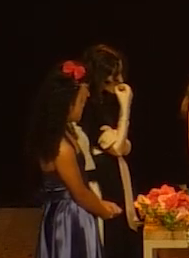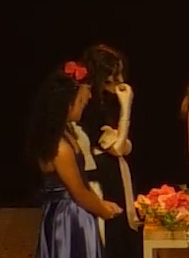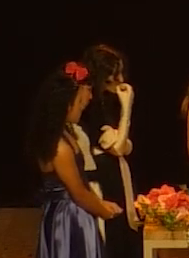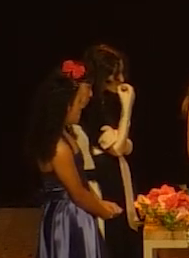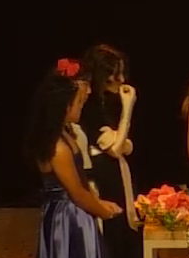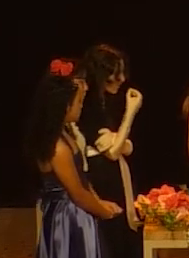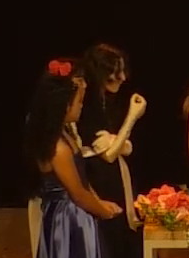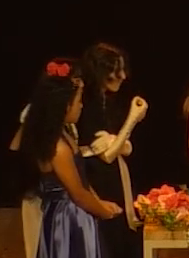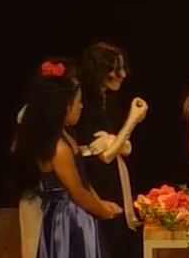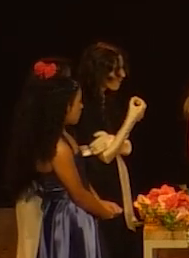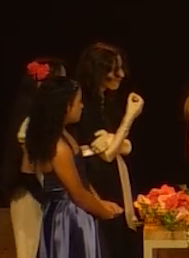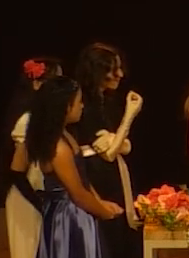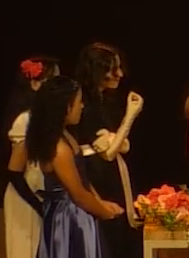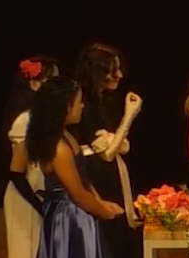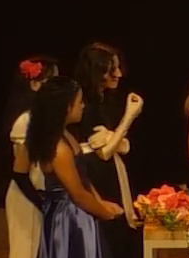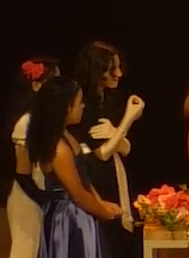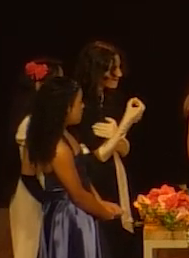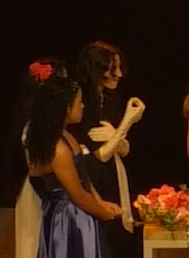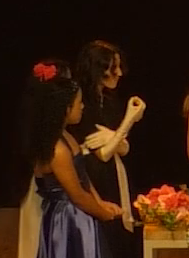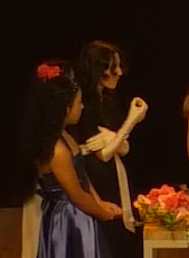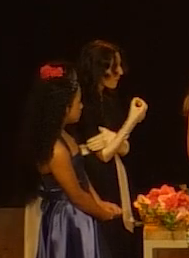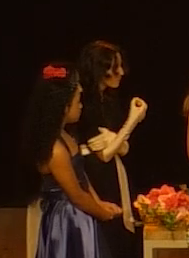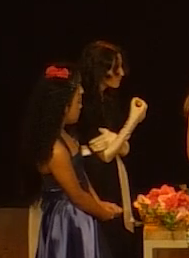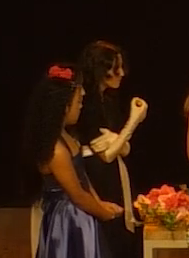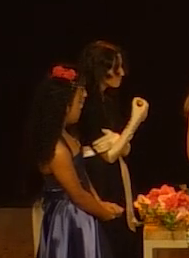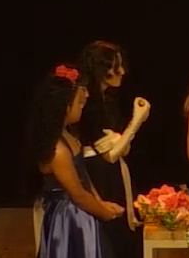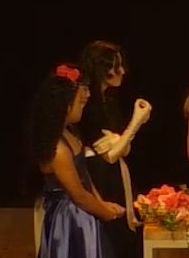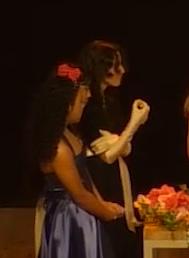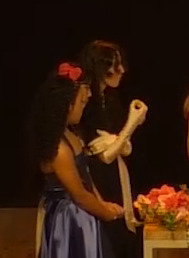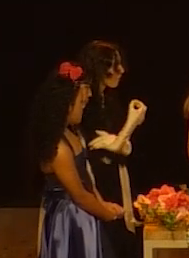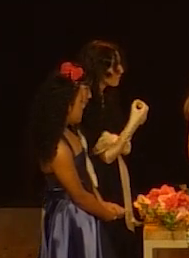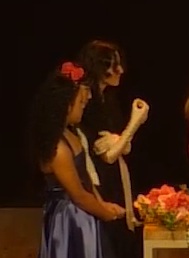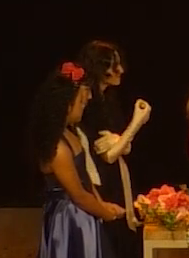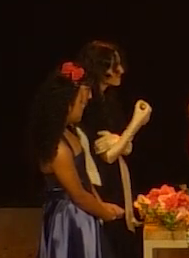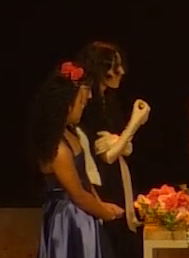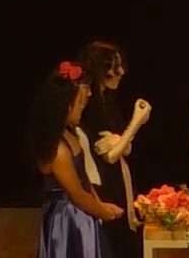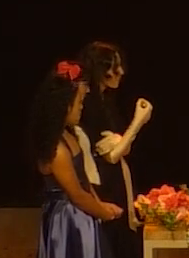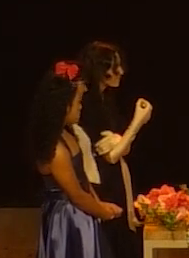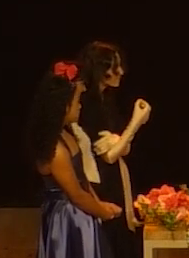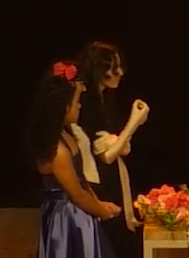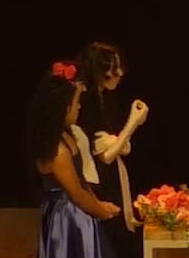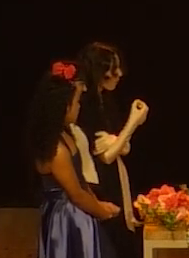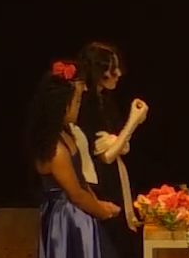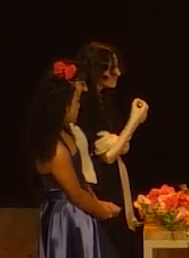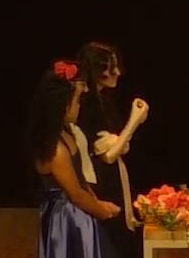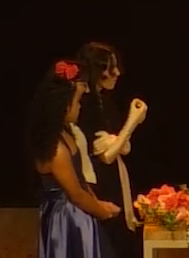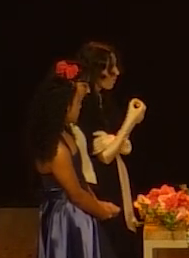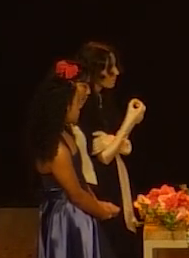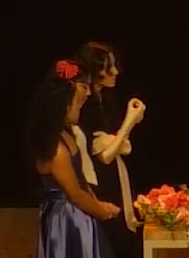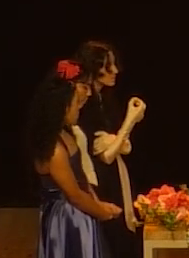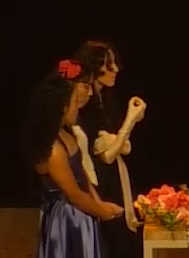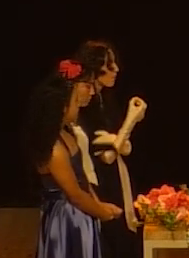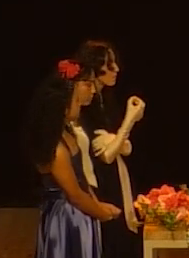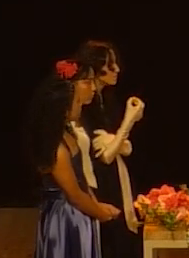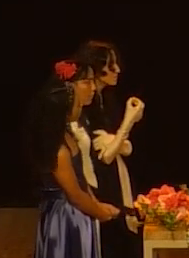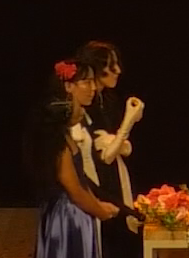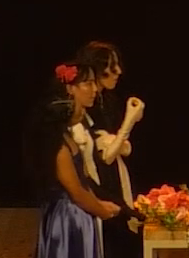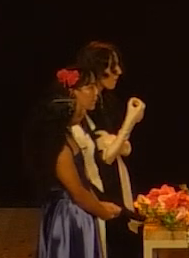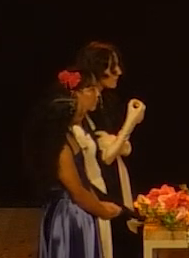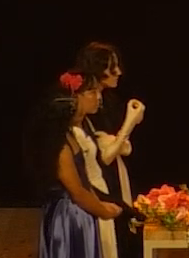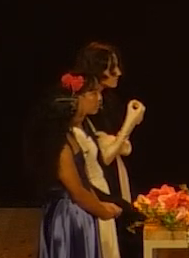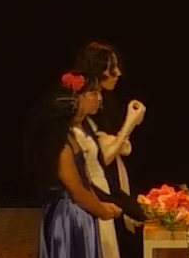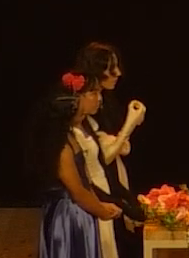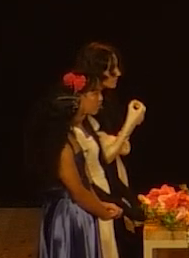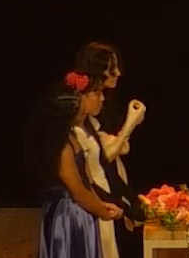tava na guerra, não? Não, quase nada. Quase nunca acerto o alvo. O que é que você tem acertado mais? Os cavalos inimigos ou soldados?